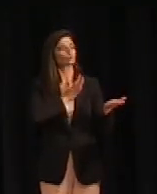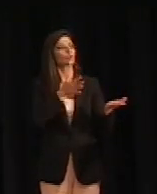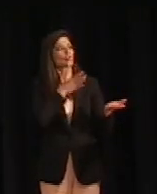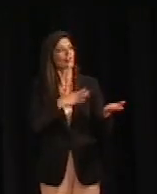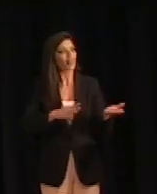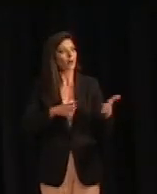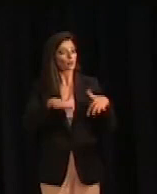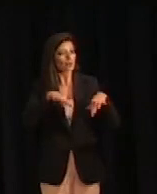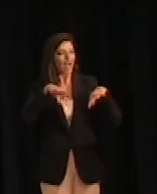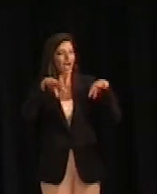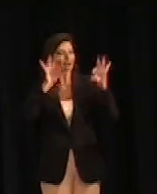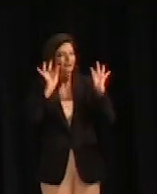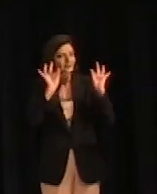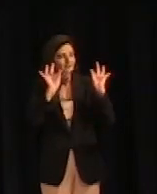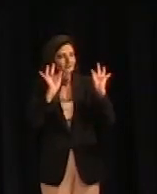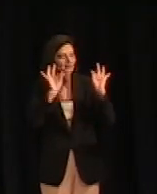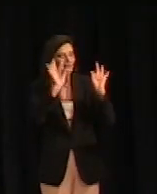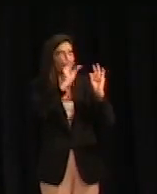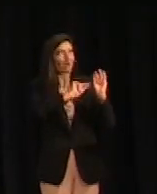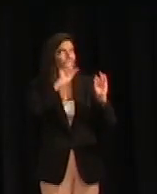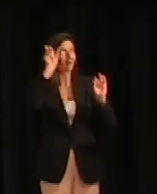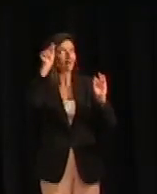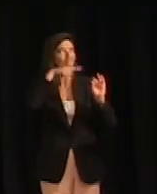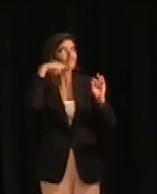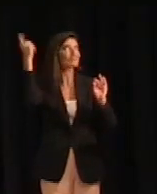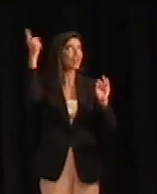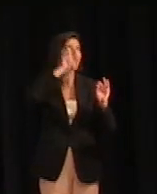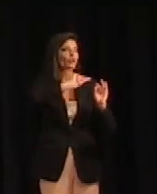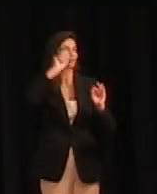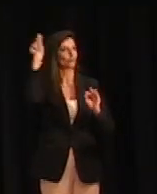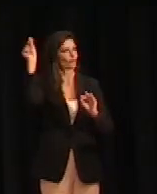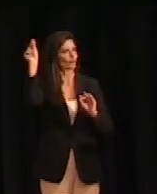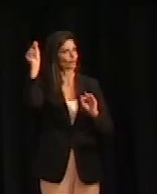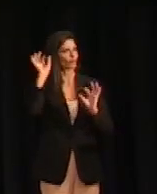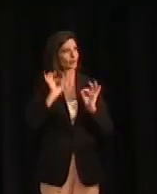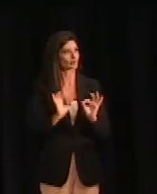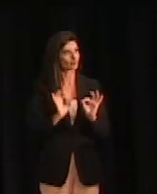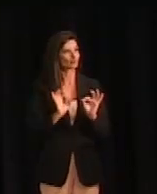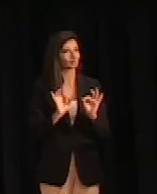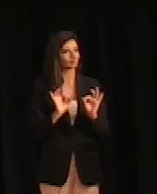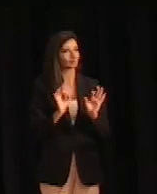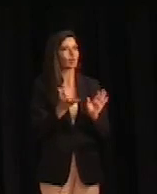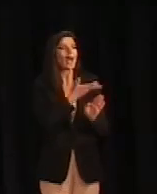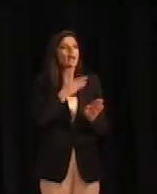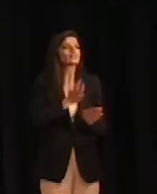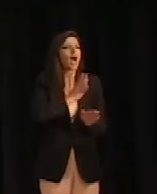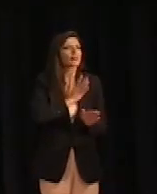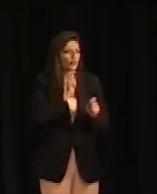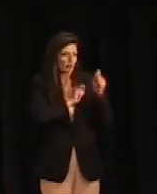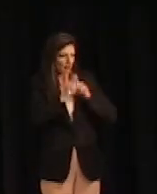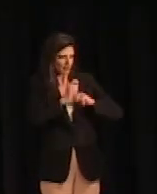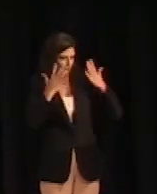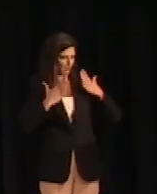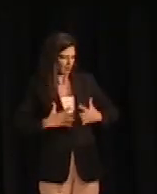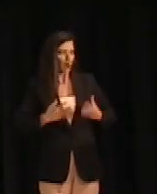ζωή. Τούτος είναι ο στόχος. Να ζήσουν οι χωματένια απόγονοι